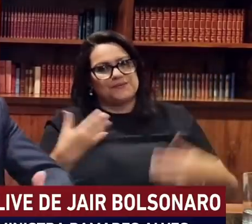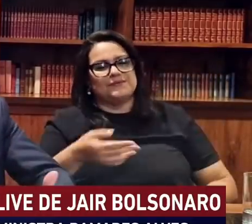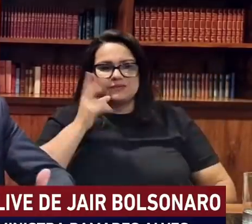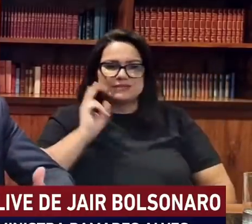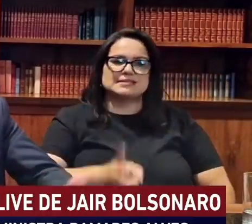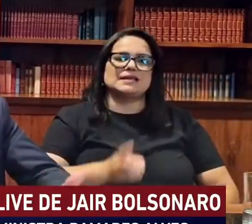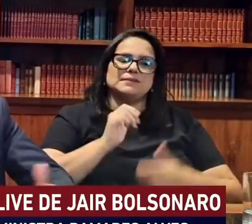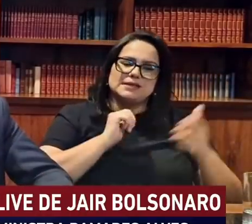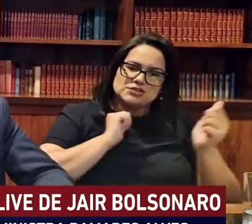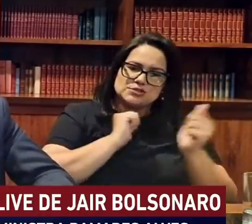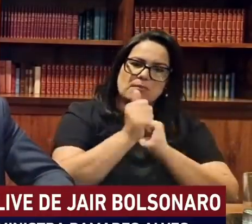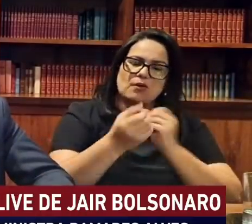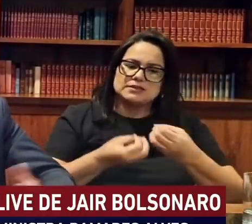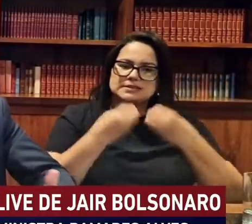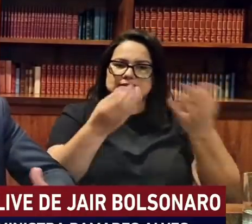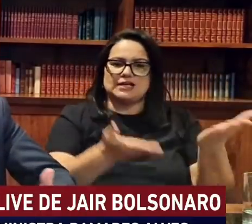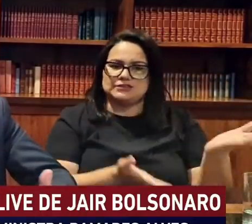o esporte para o seio da garotada, né?